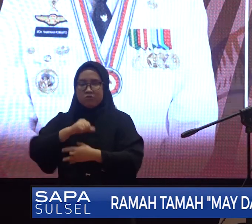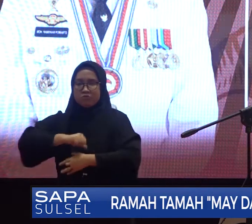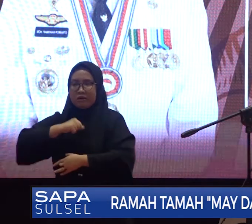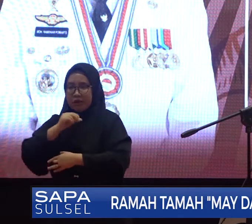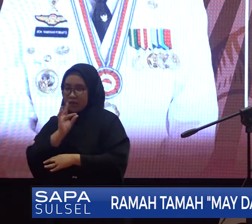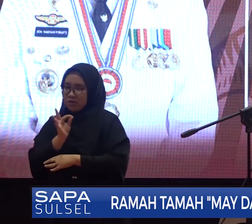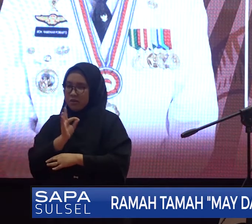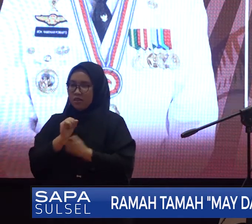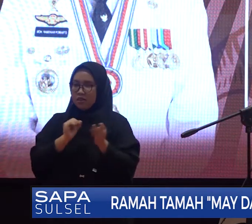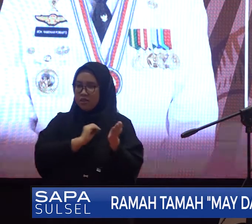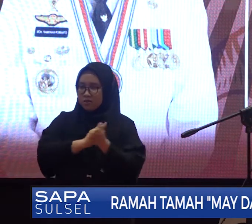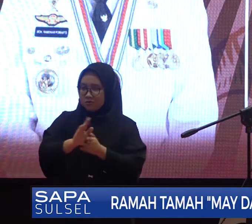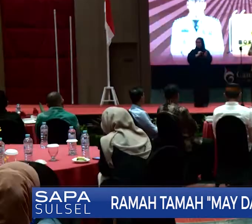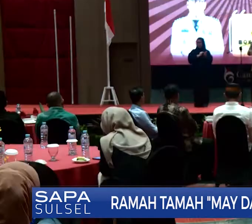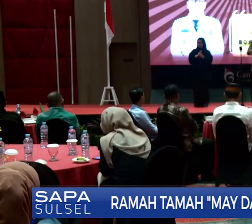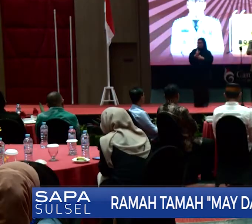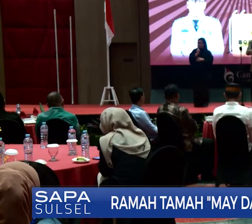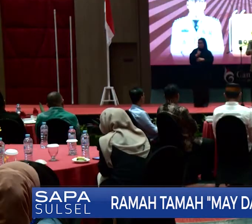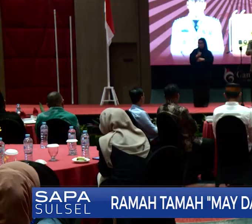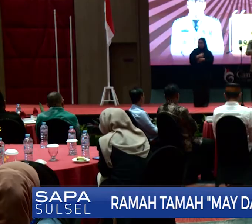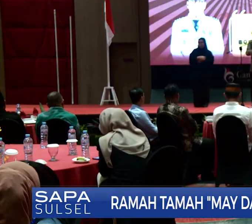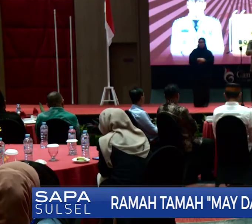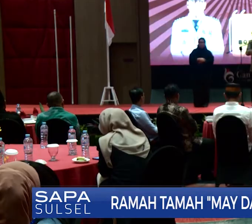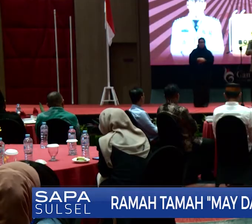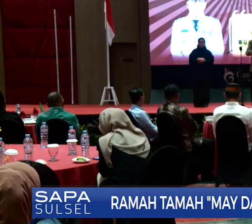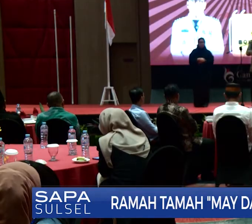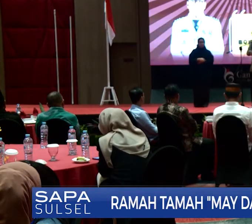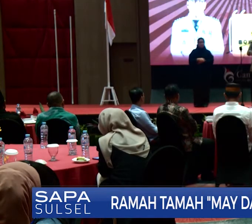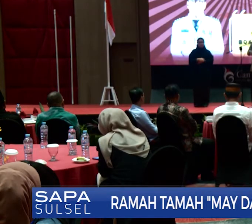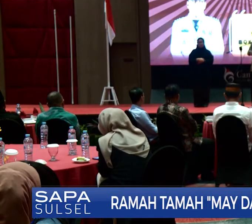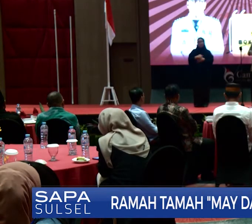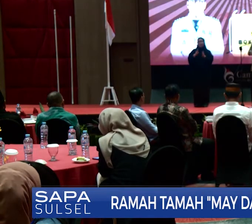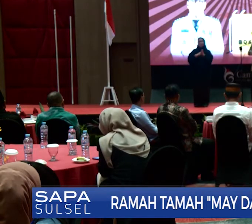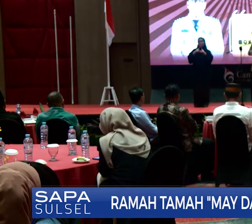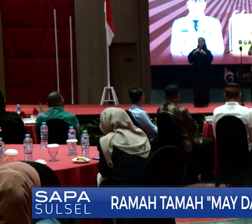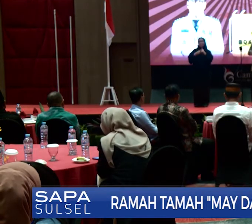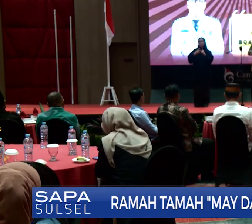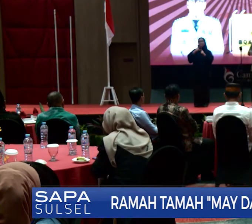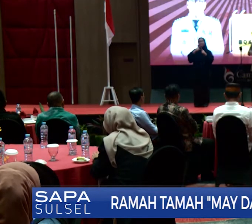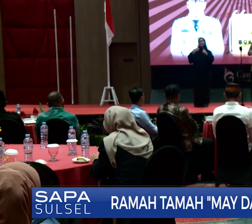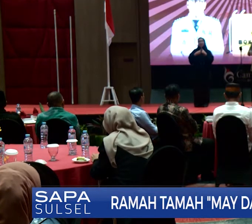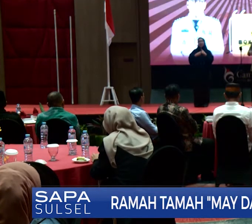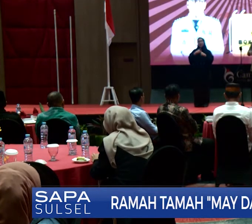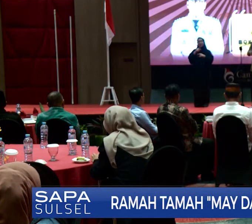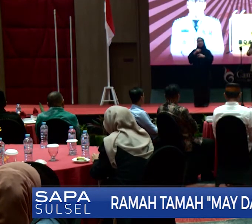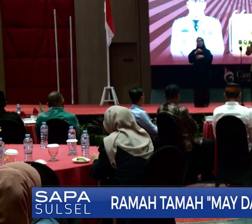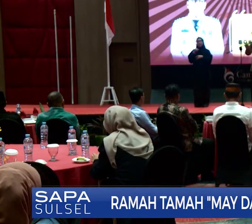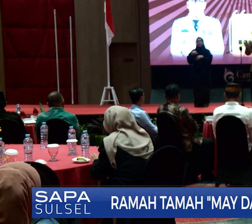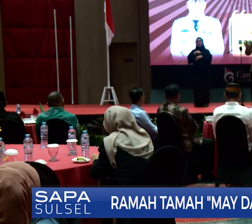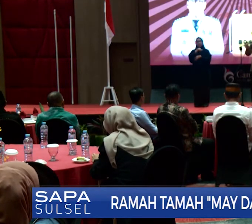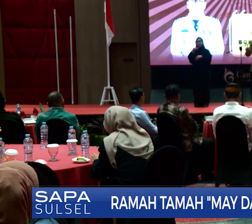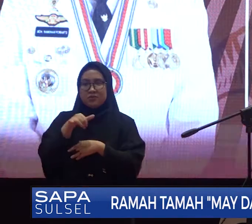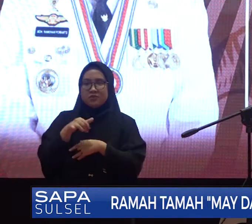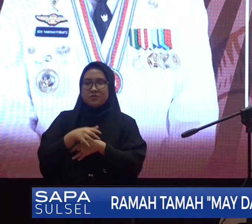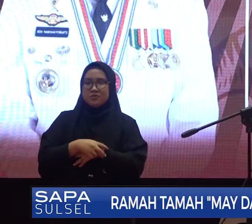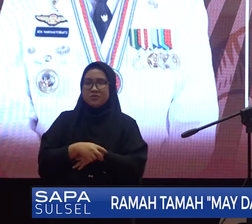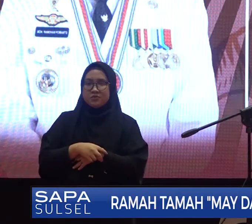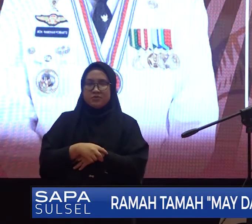kami maka dengan itu di Mayday ini marilah kita menangkap suasana